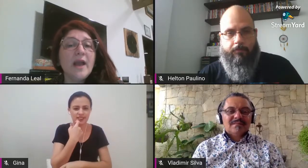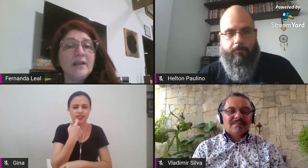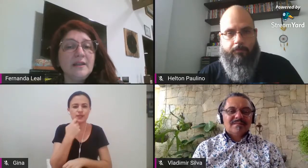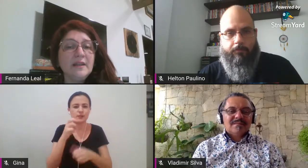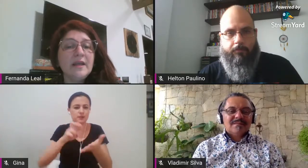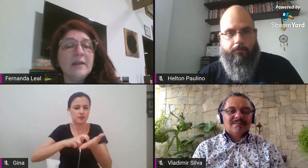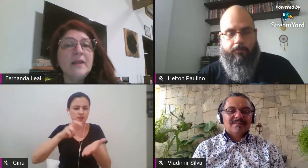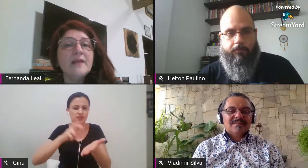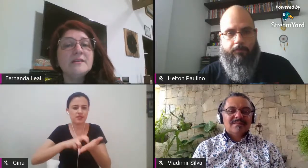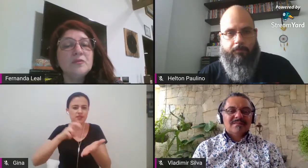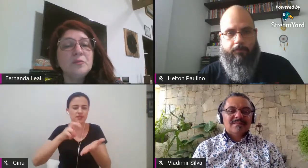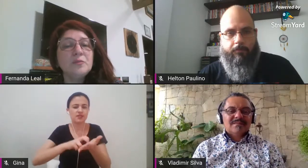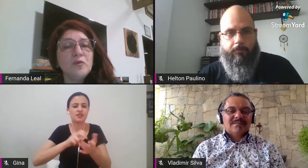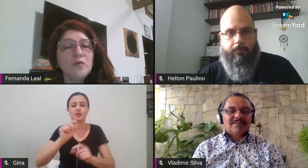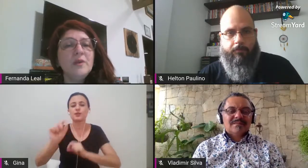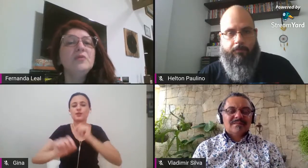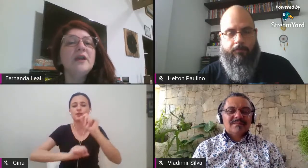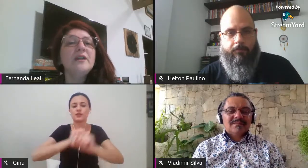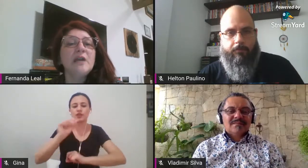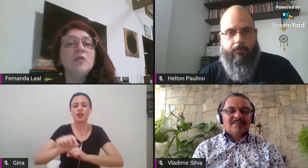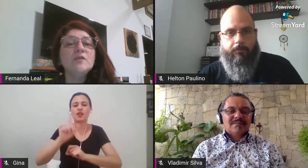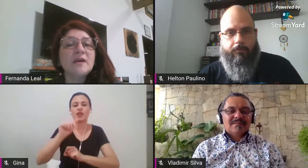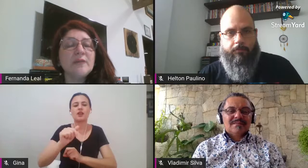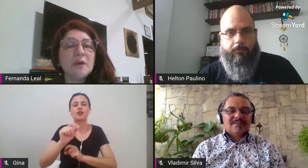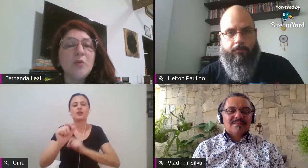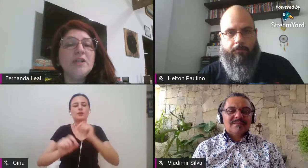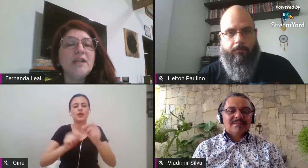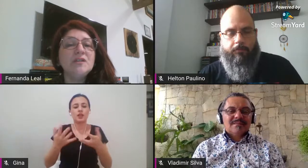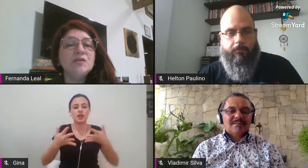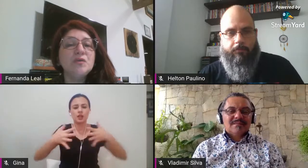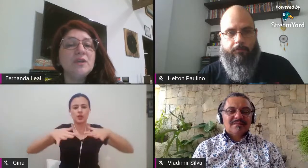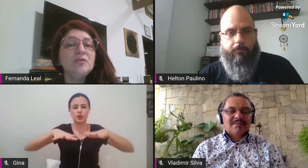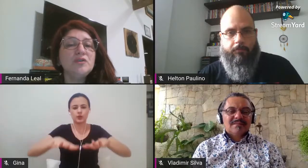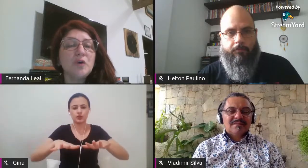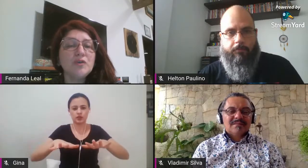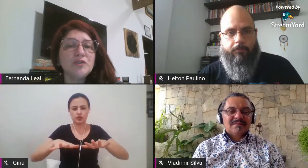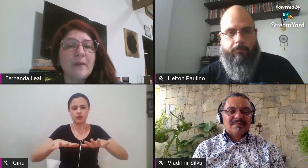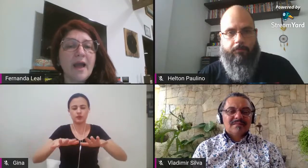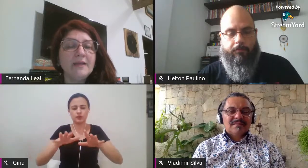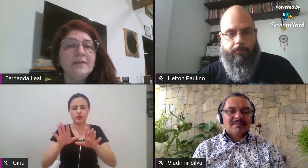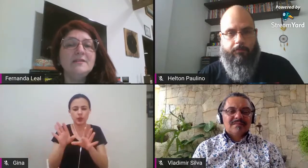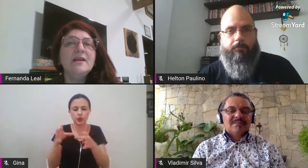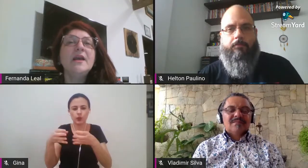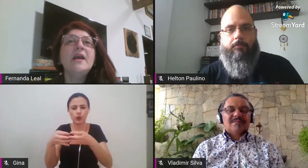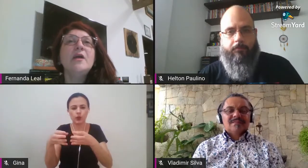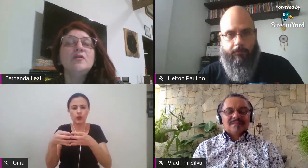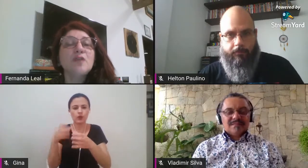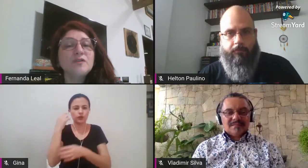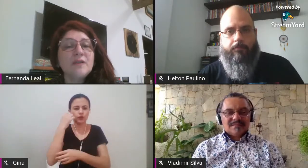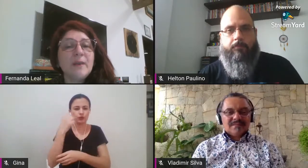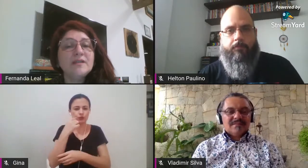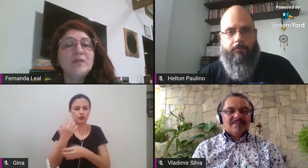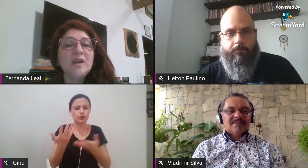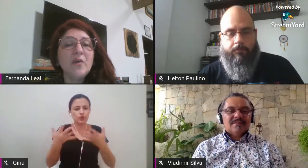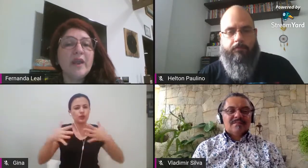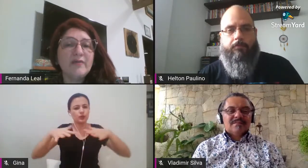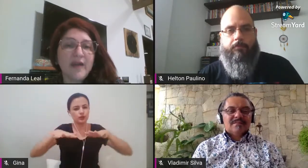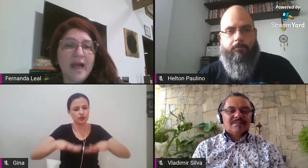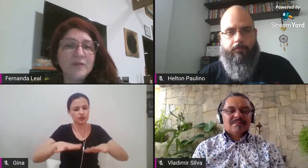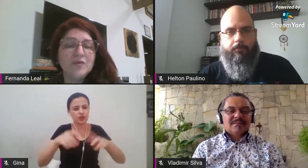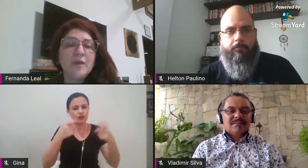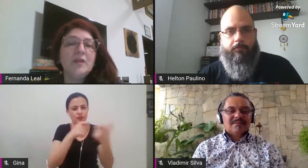É uma garantia da ampliação do público, né, da inclusão da comunidade surda nos nossos debates. Os nossos debates